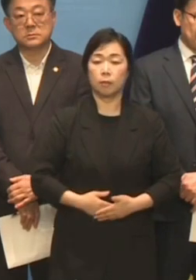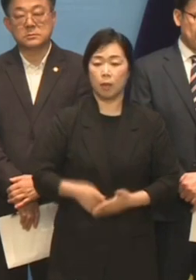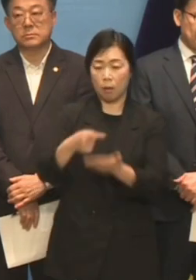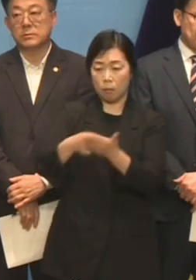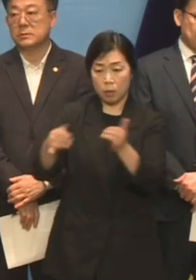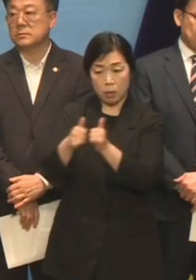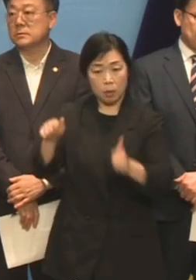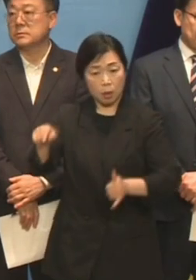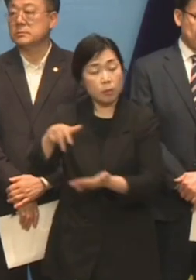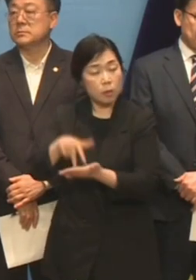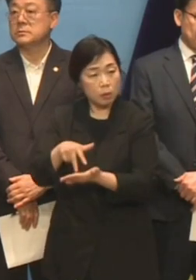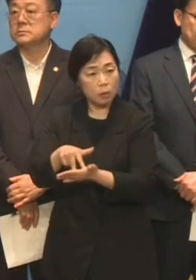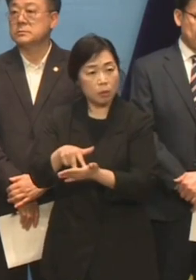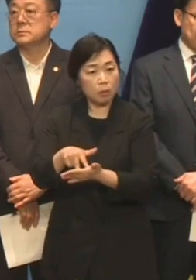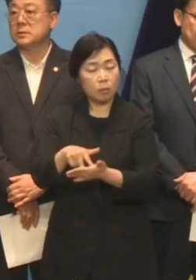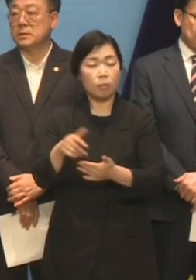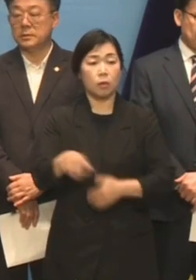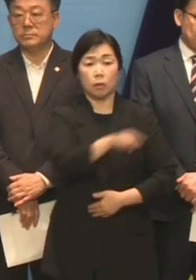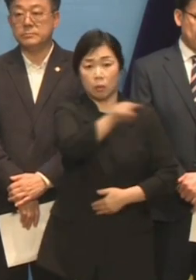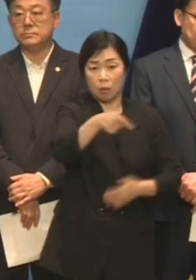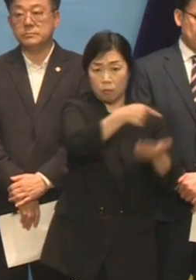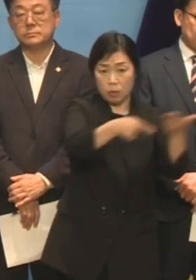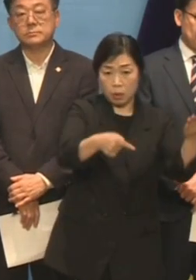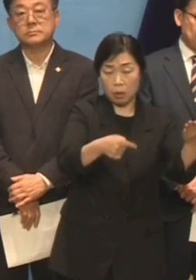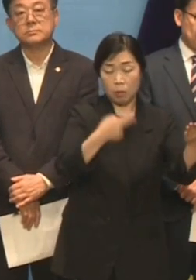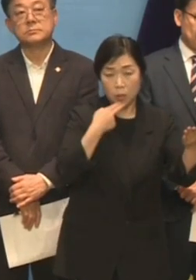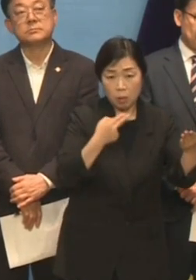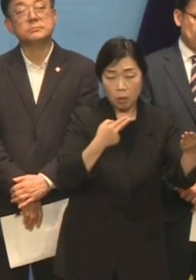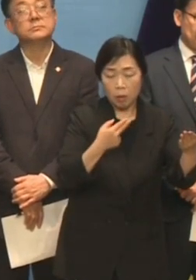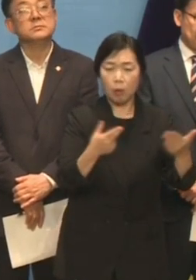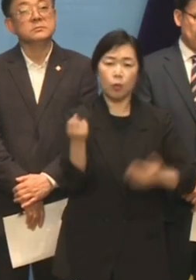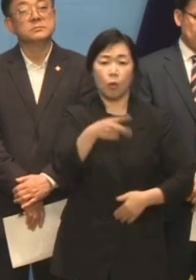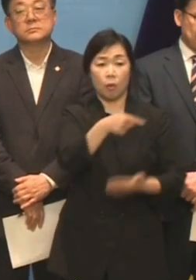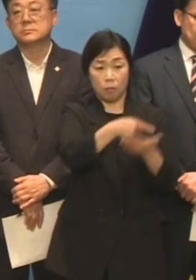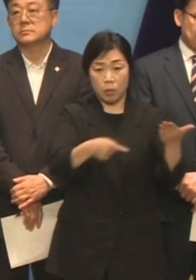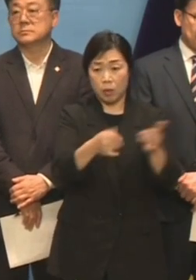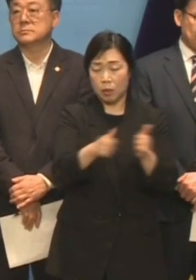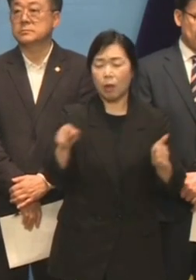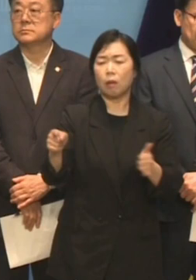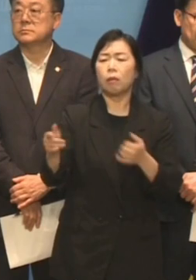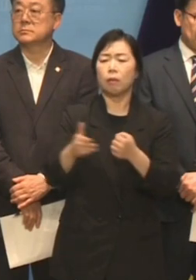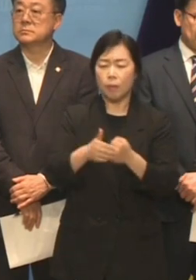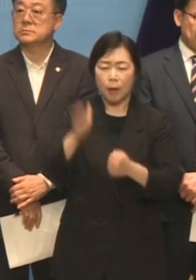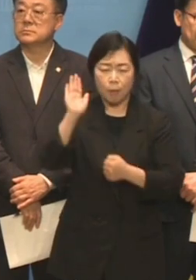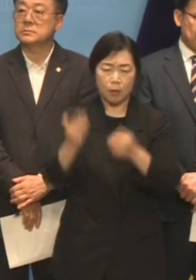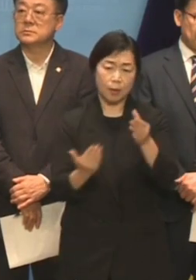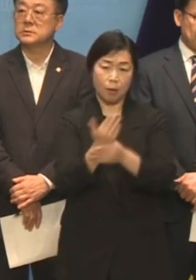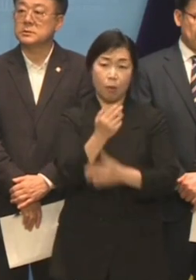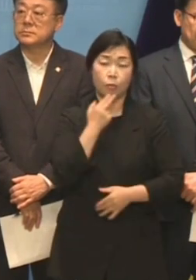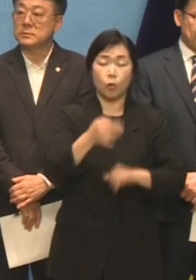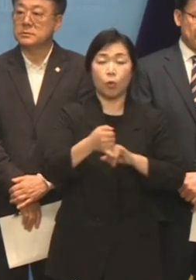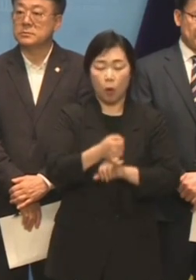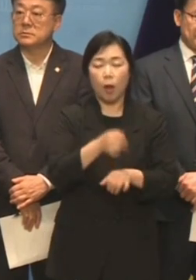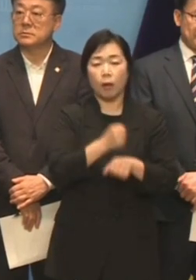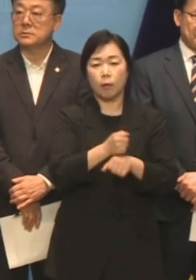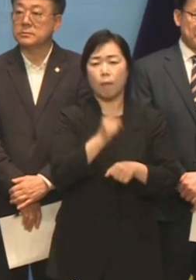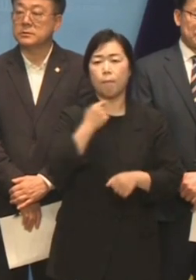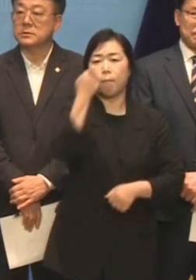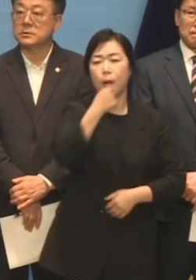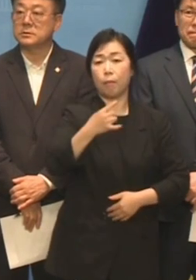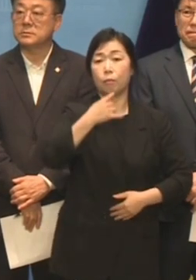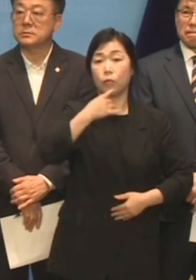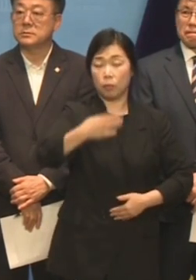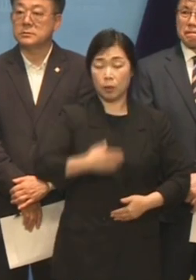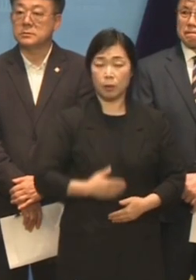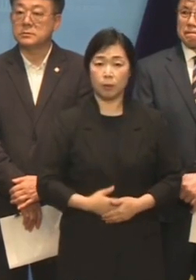입은 임차인들의 입장에서는 당신들의 피해는 어쩔 수 없고 당신들의 피해를 계기로 앞으로는 이런 일 발생하지 않도록 하겠다라는 얘기밖에